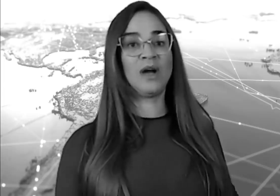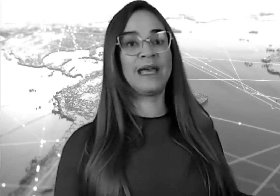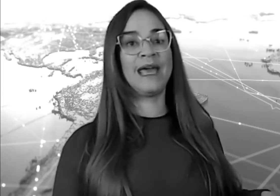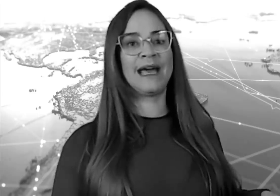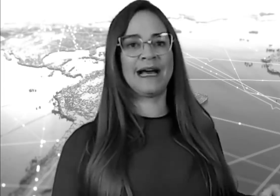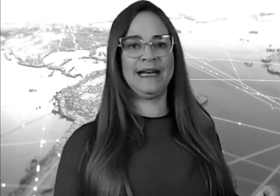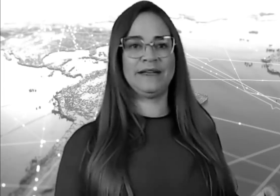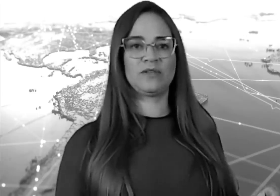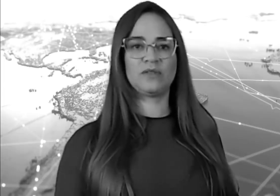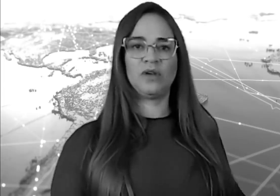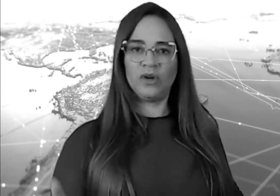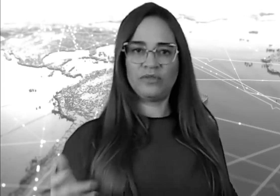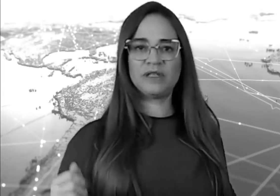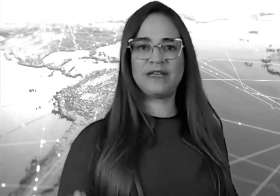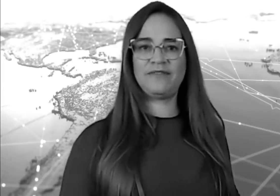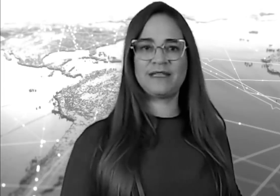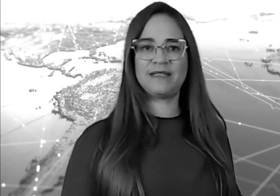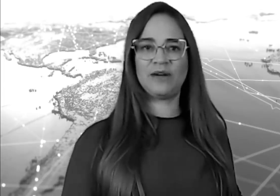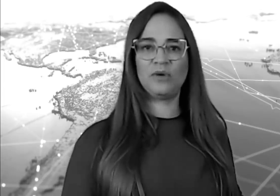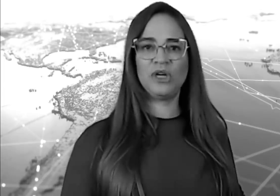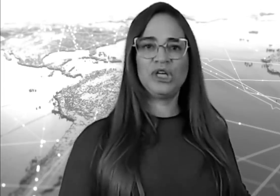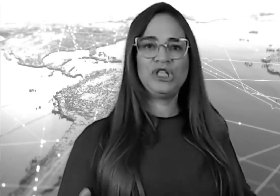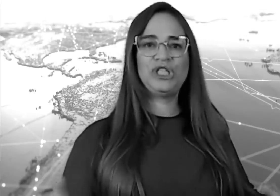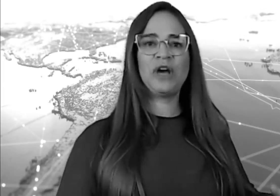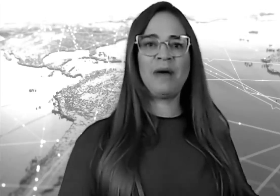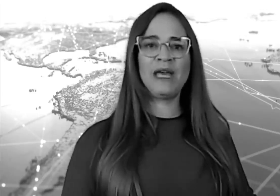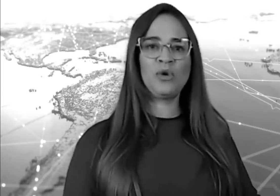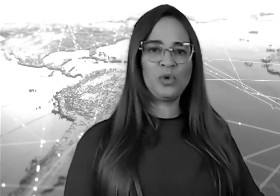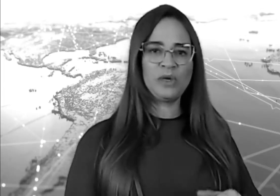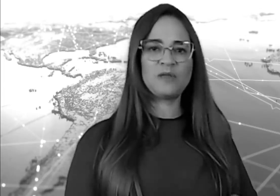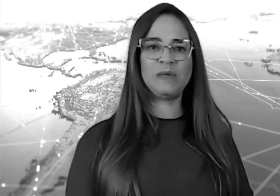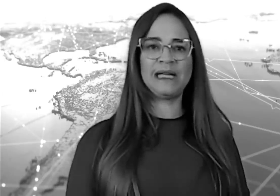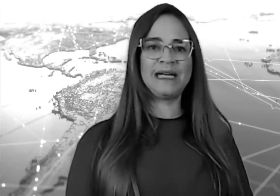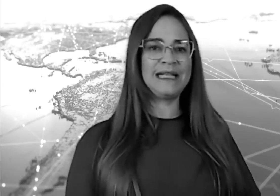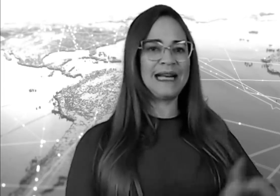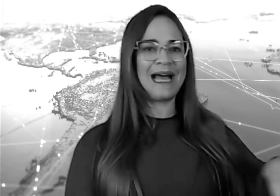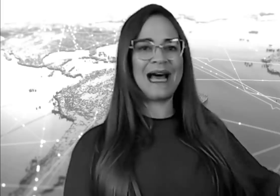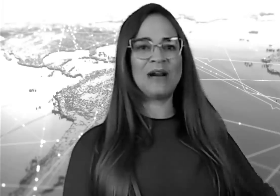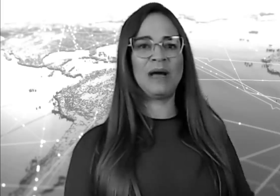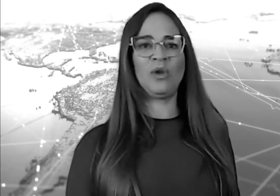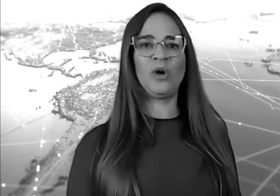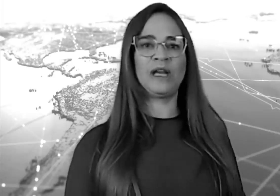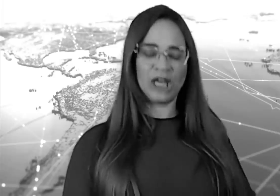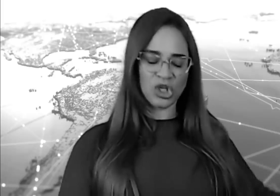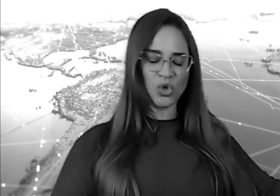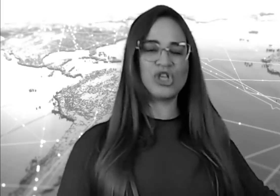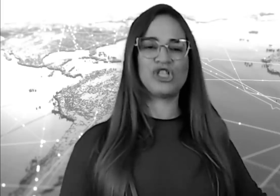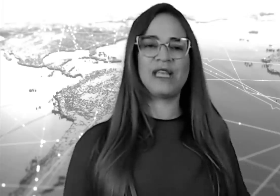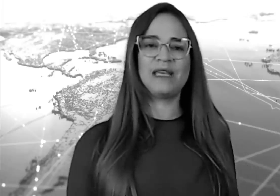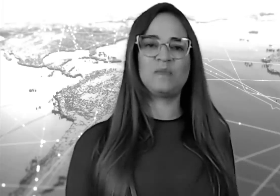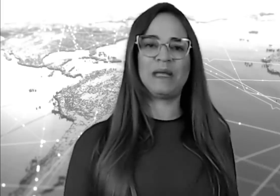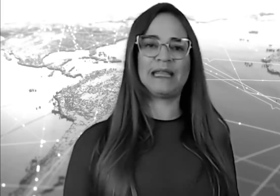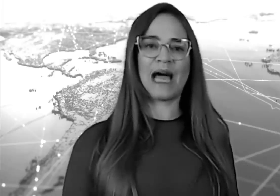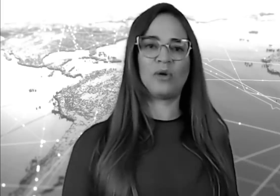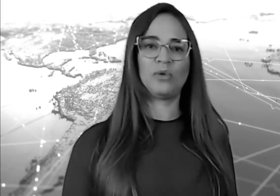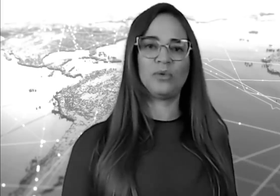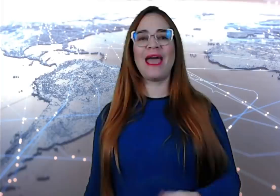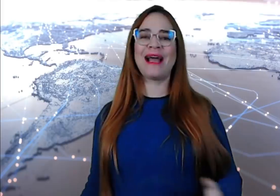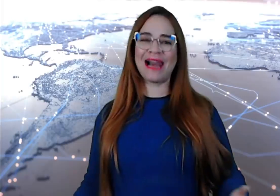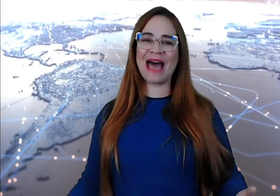Ok, Cagalheiros. Você venceu. Chama aí o Luiz Pilantra, arma lona, que hoje tem espetáculo. É claro